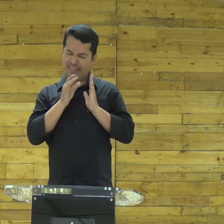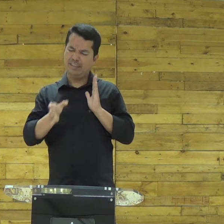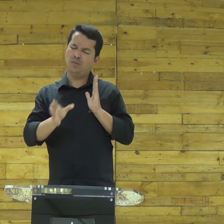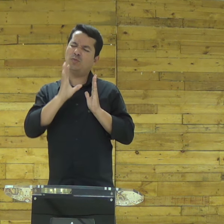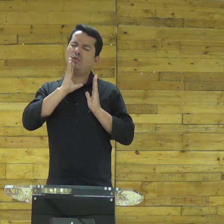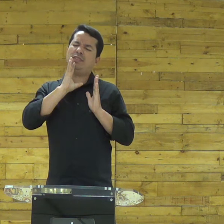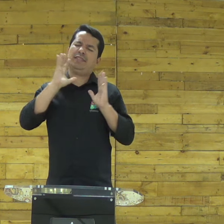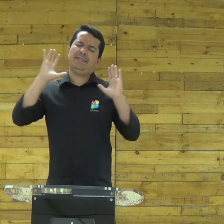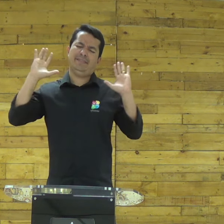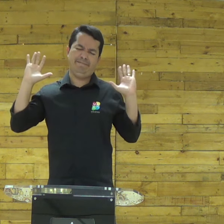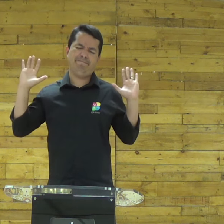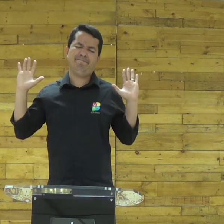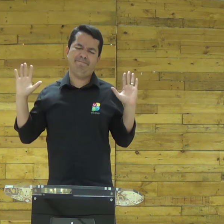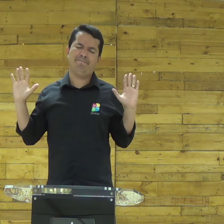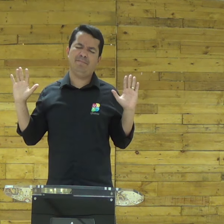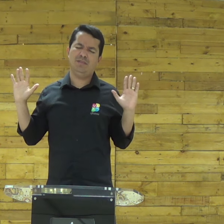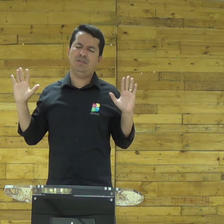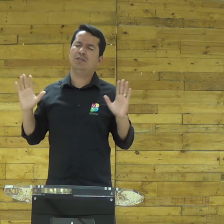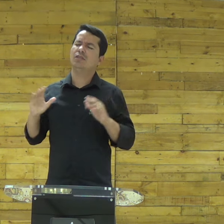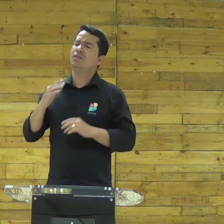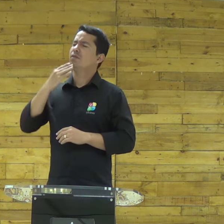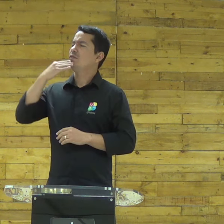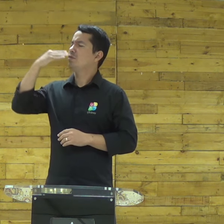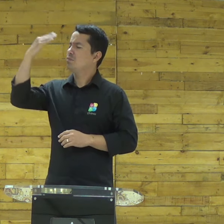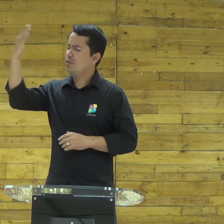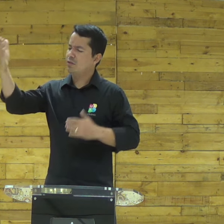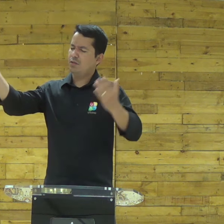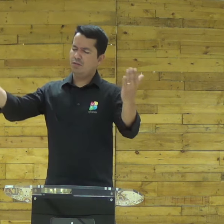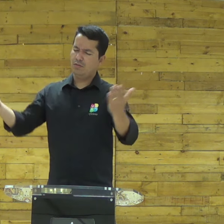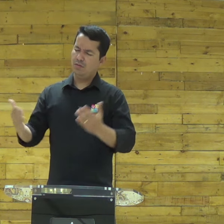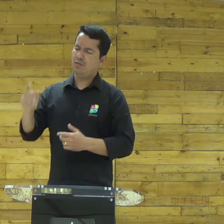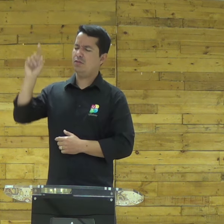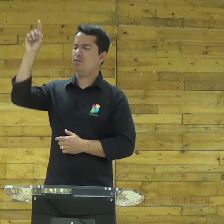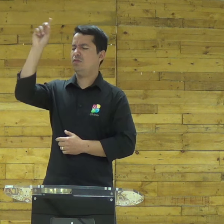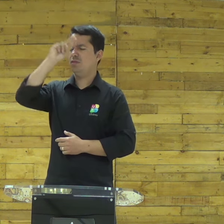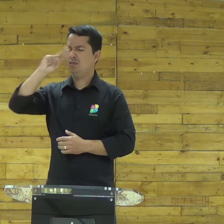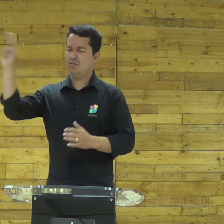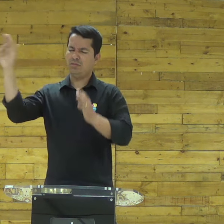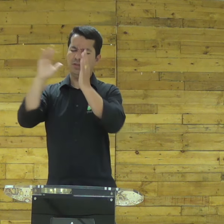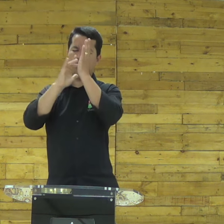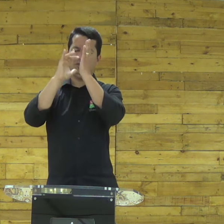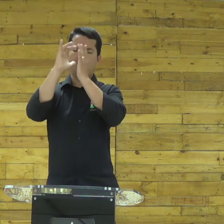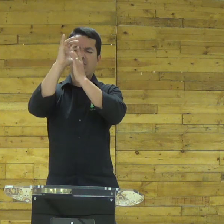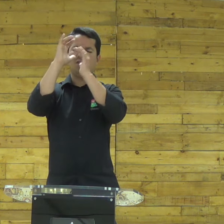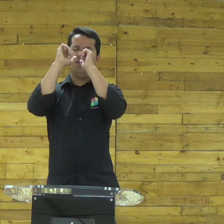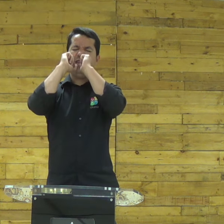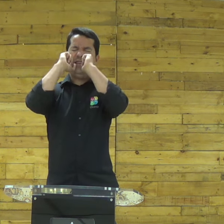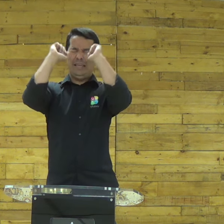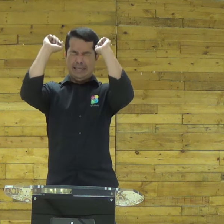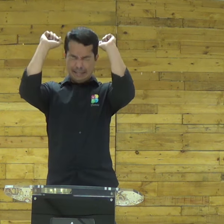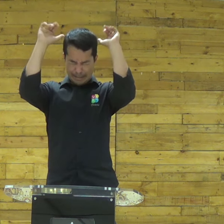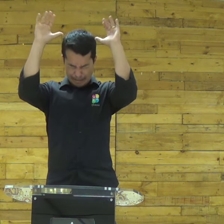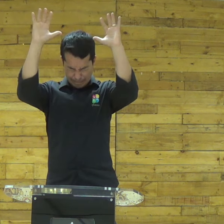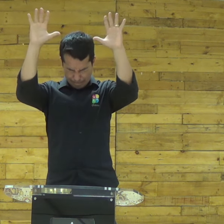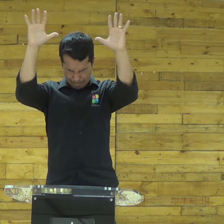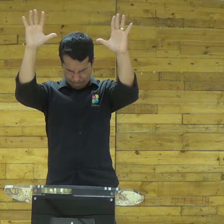cada detalhe todas as coisas O Senhor conhece e eu quero lhe pedir agora Deus em nome de